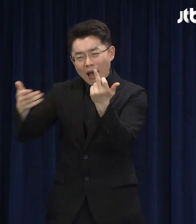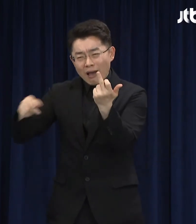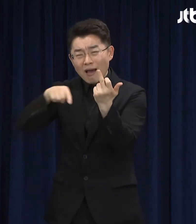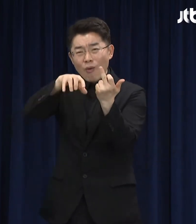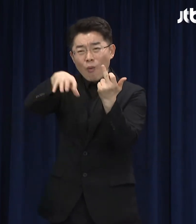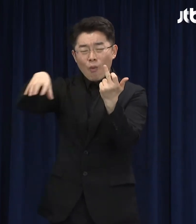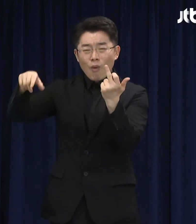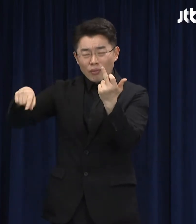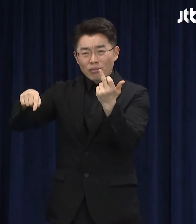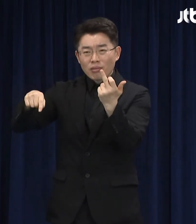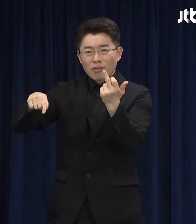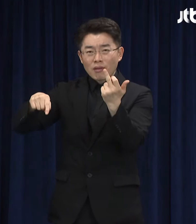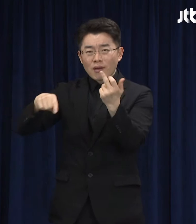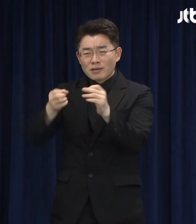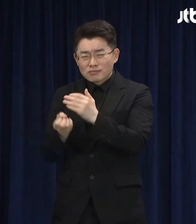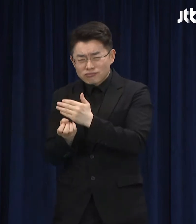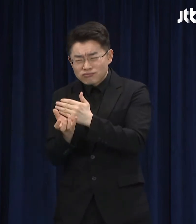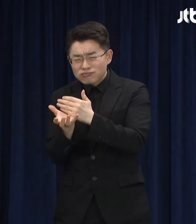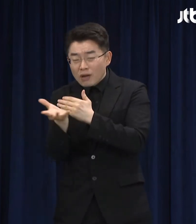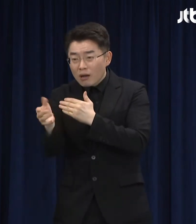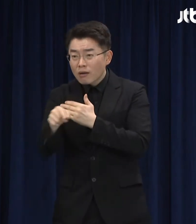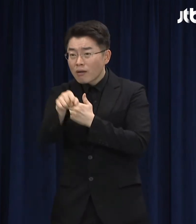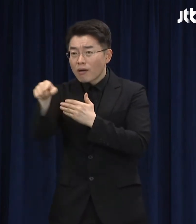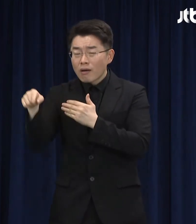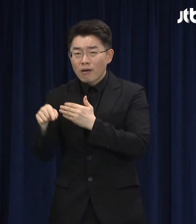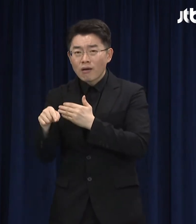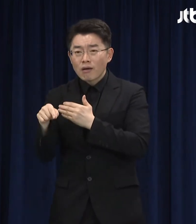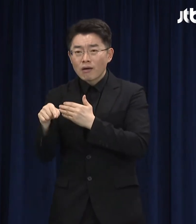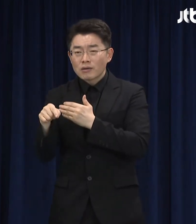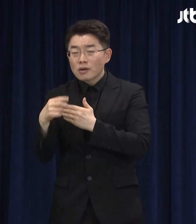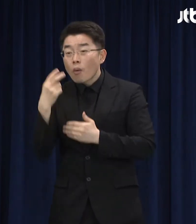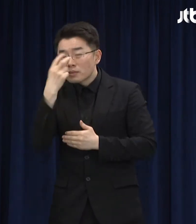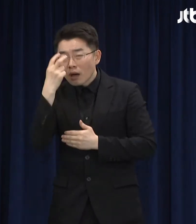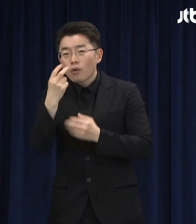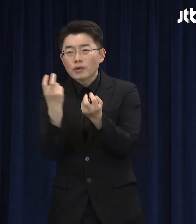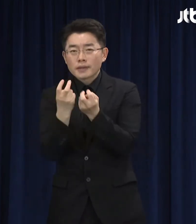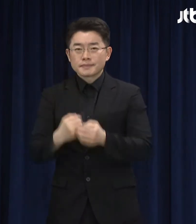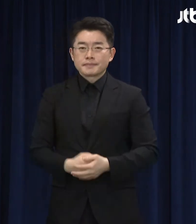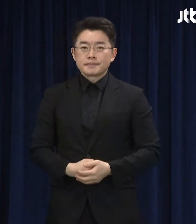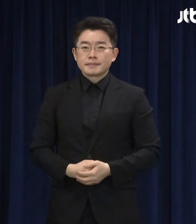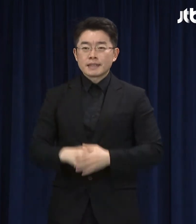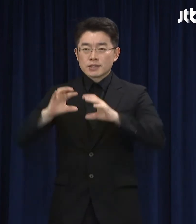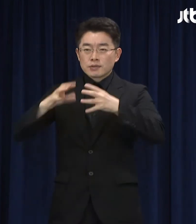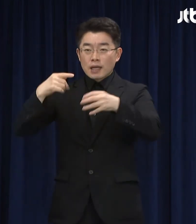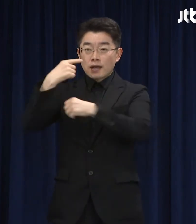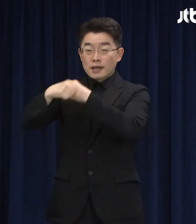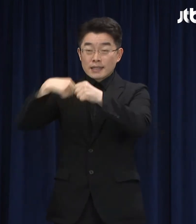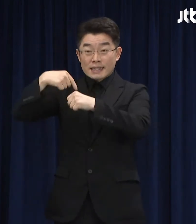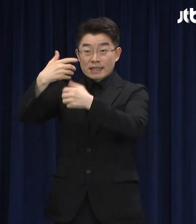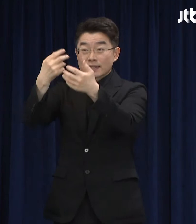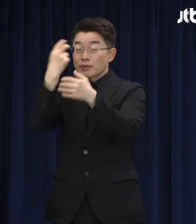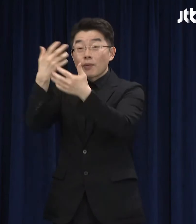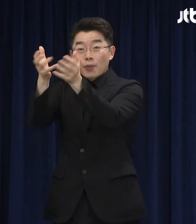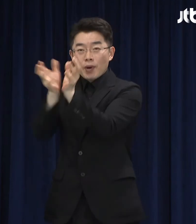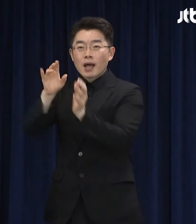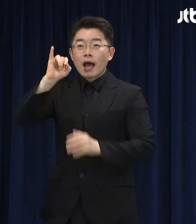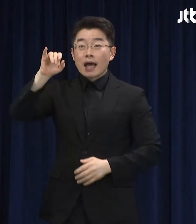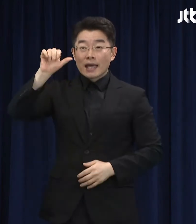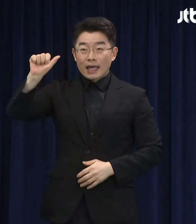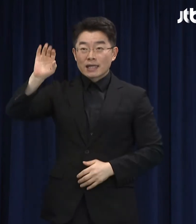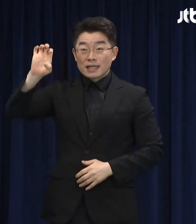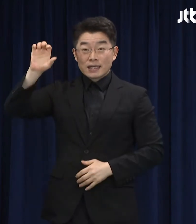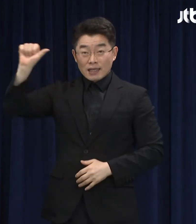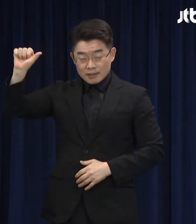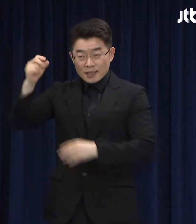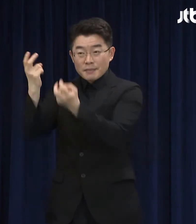방사선 영향평가 시의 기준에 대해서 IAEA 기준을 적용하였고